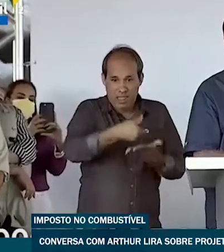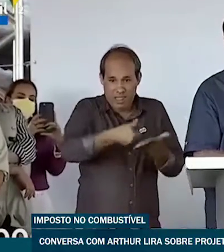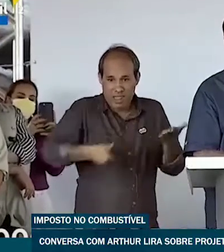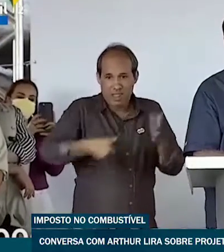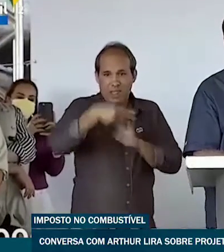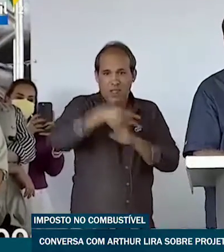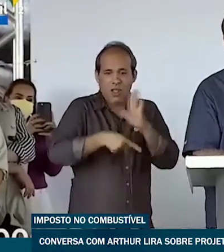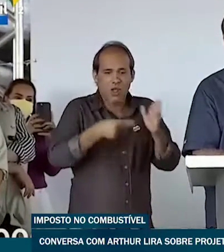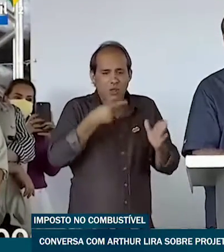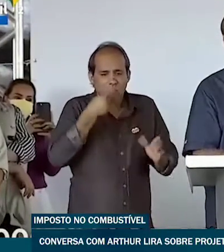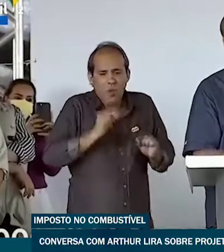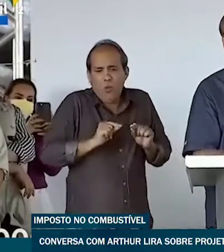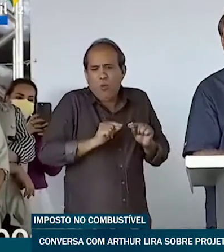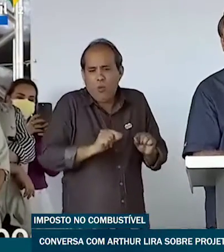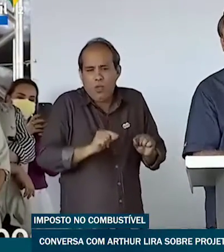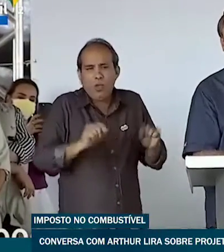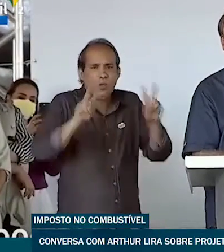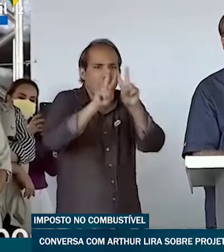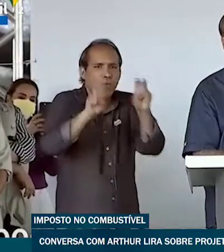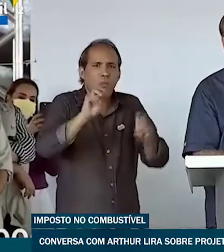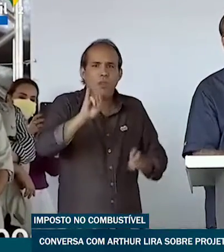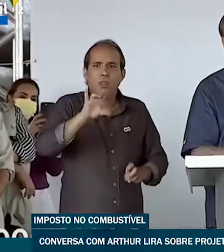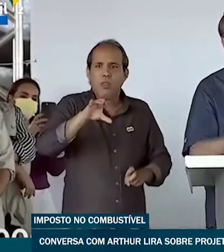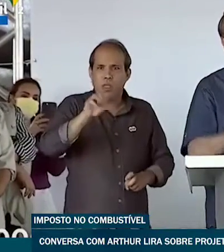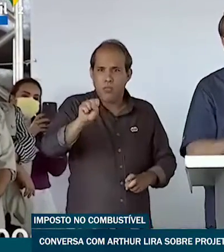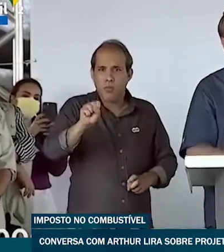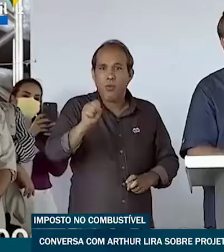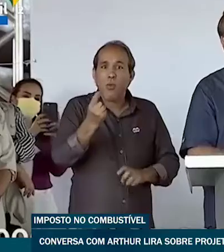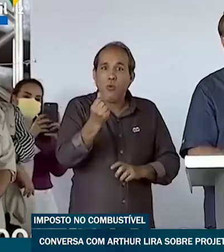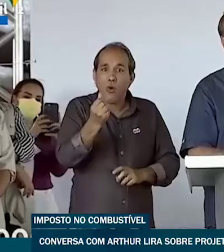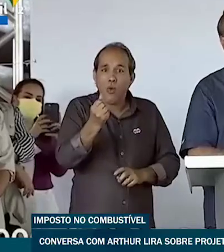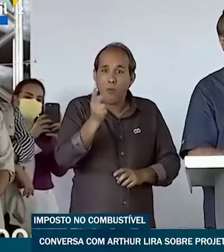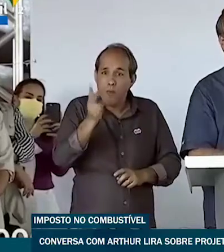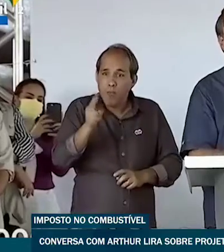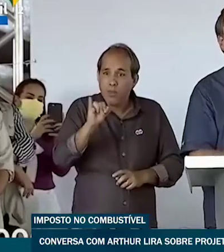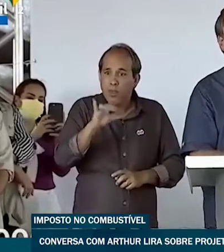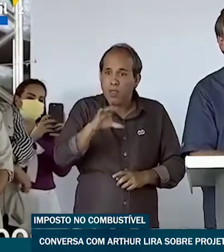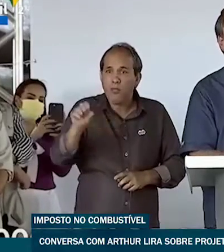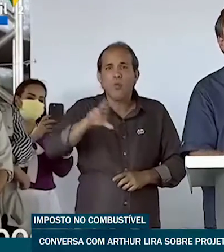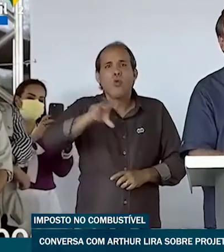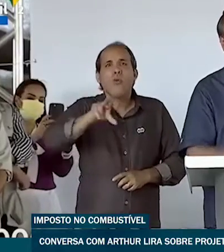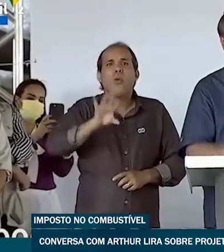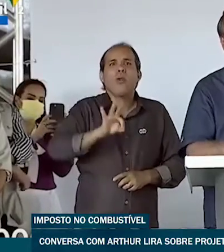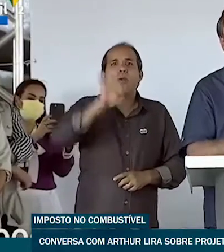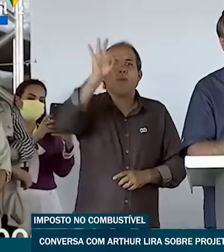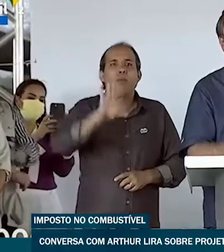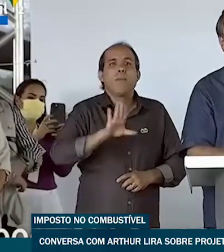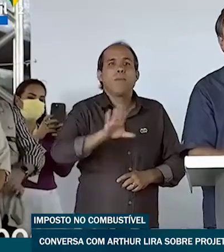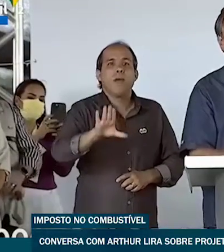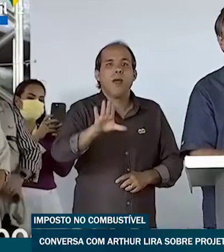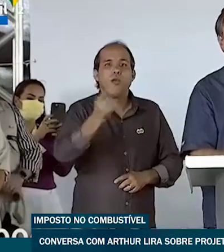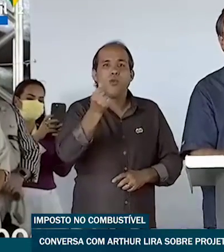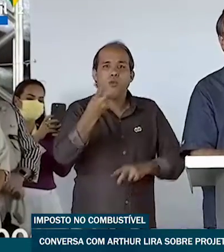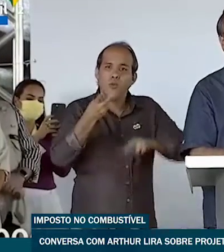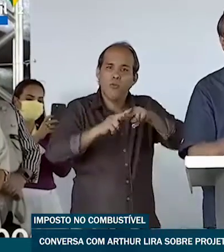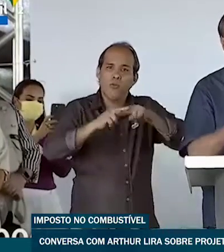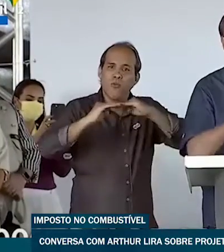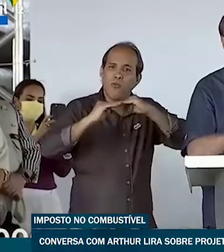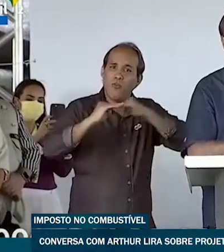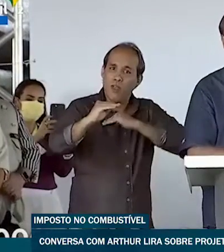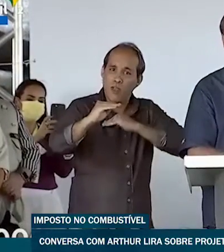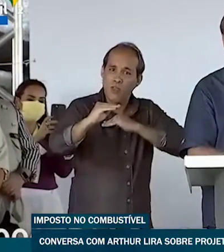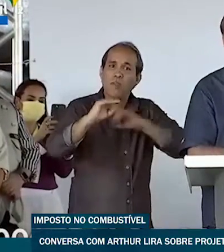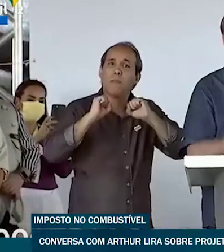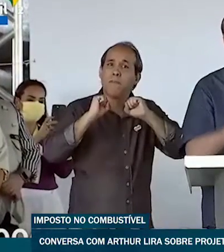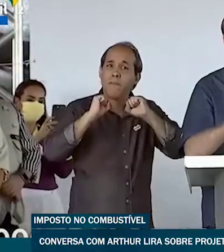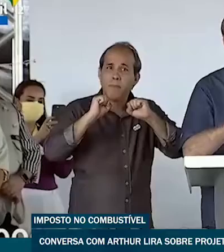o ICMS? Diz que o valor do mesmo não será mais um percentual, e sim um valor fixo, que